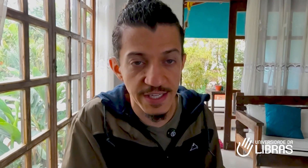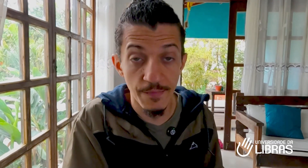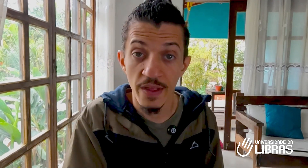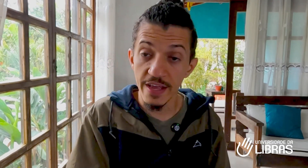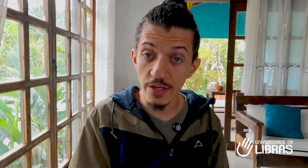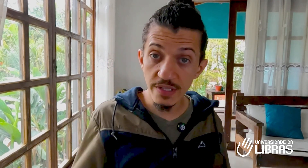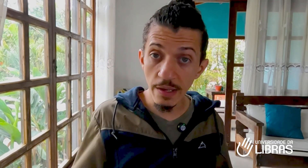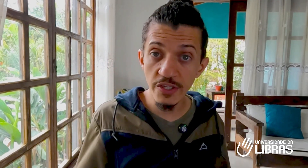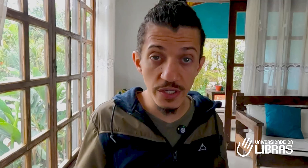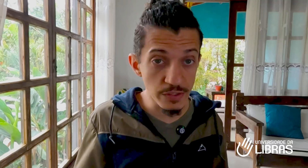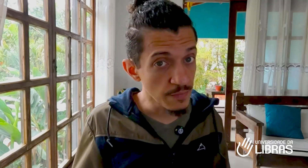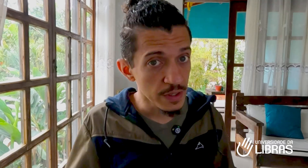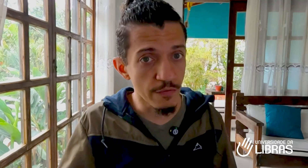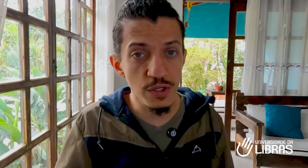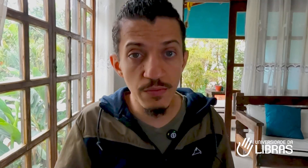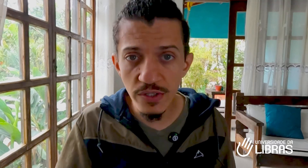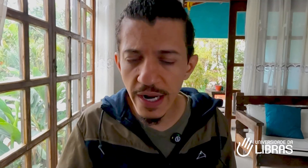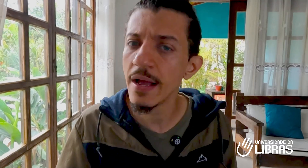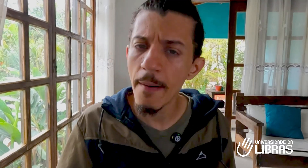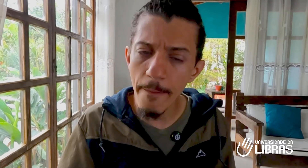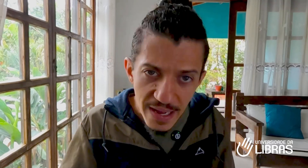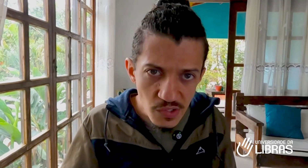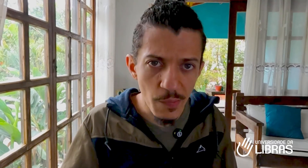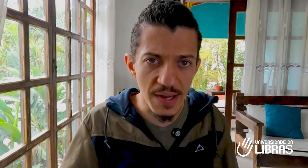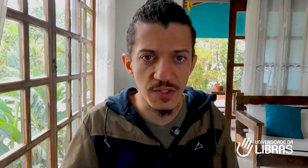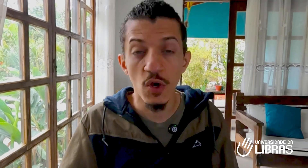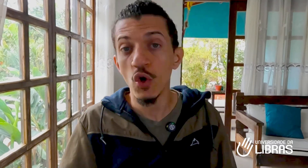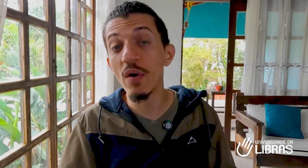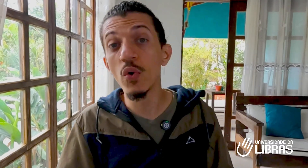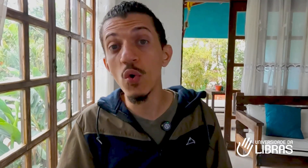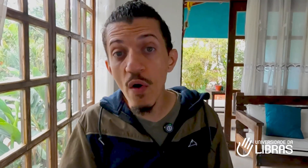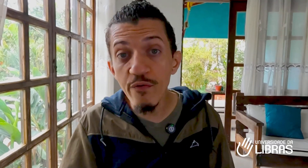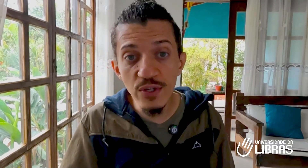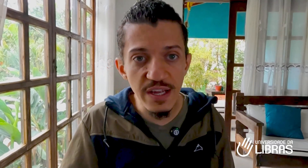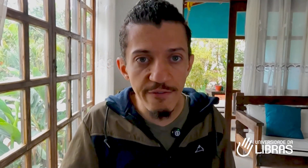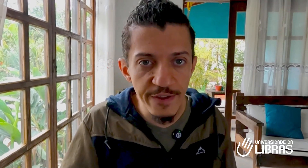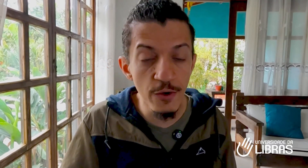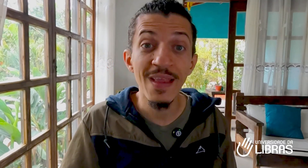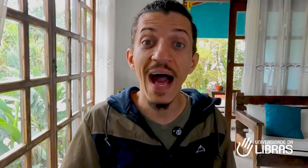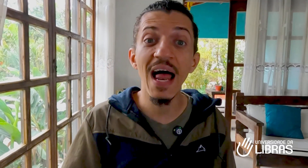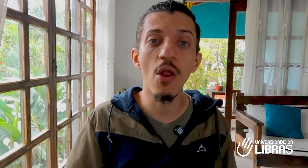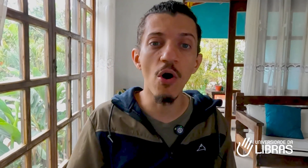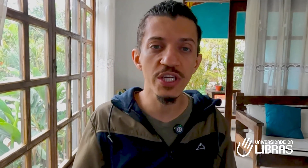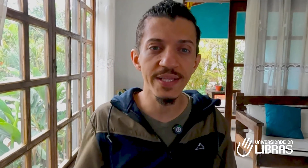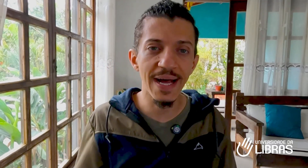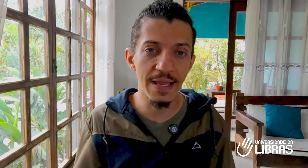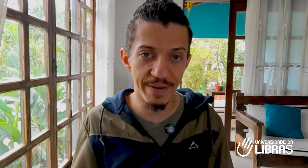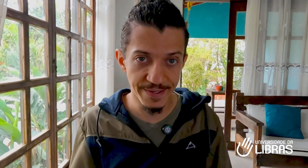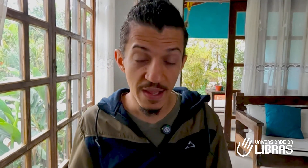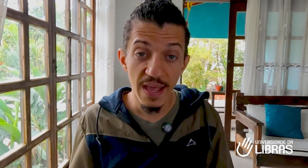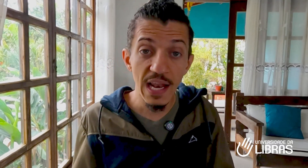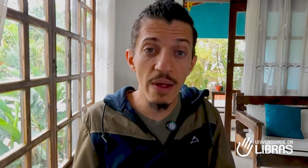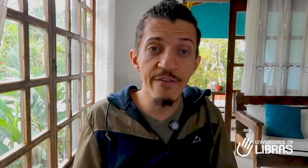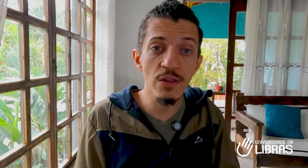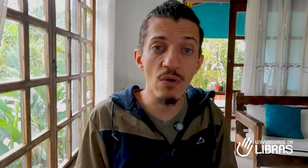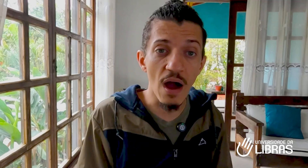E é justamente isso que eu vou te mostrar passo a passo o meu novo desafio, a lógica da Libras. Ele é um evento ao